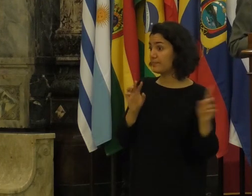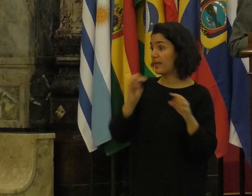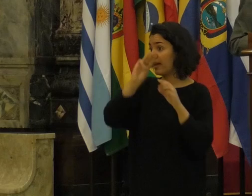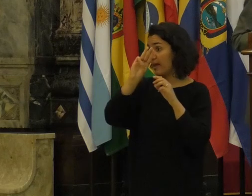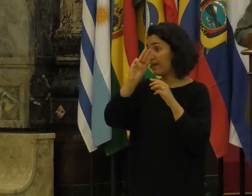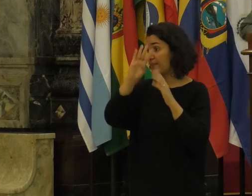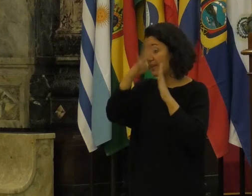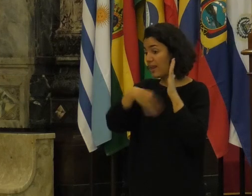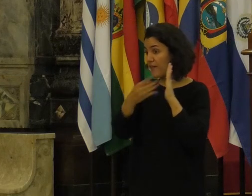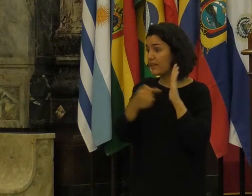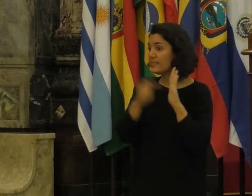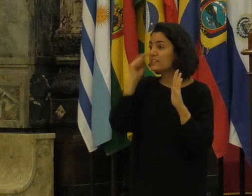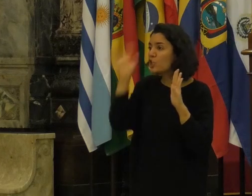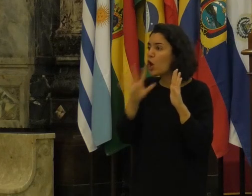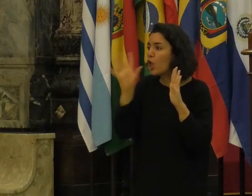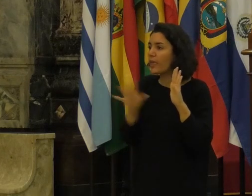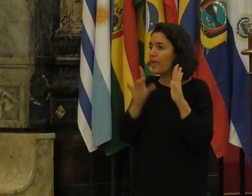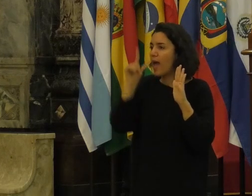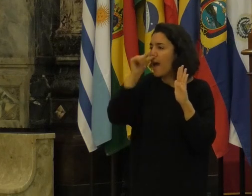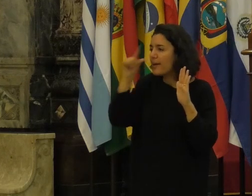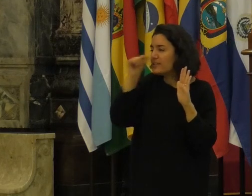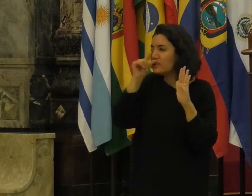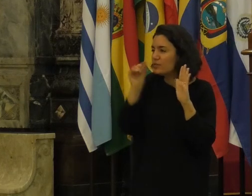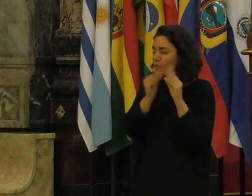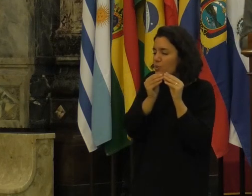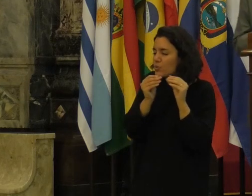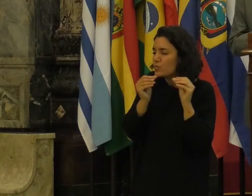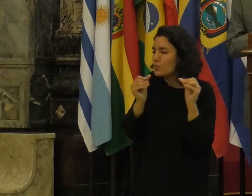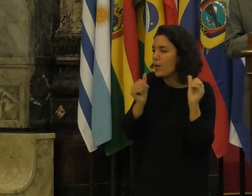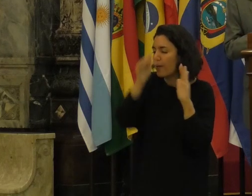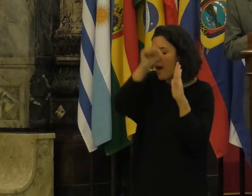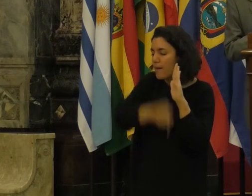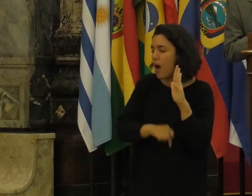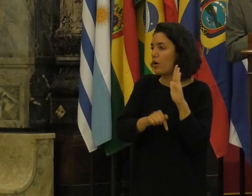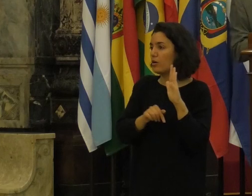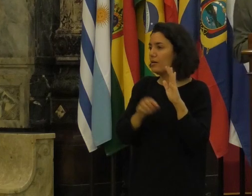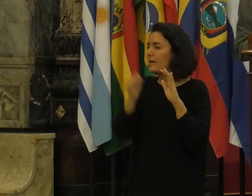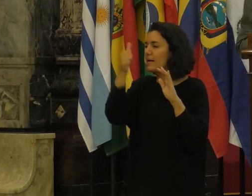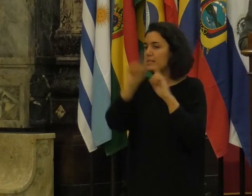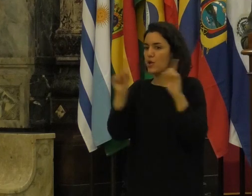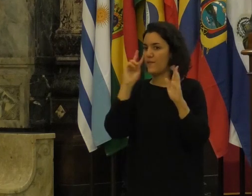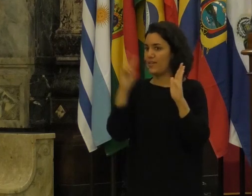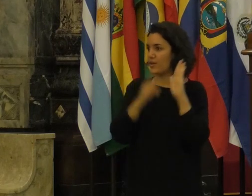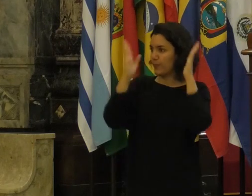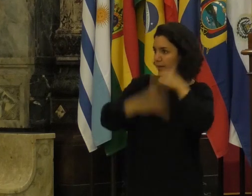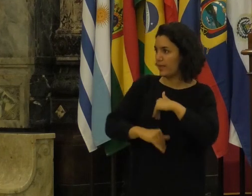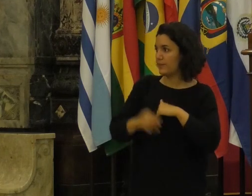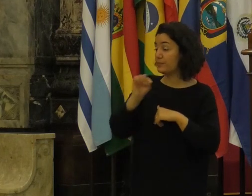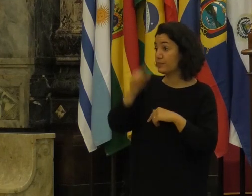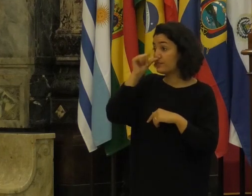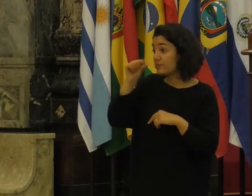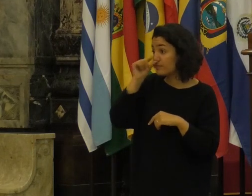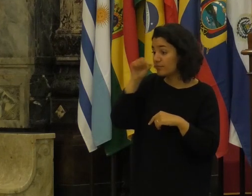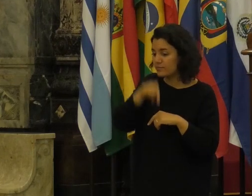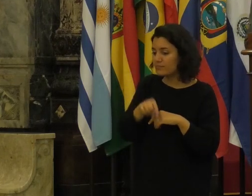está en un amarillito pálido. No se ve la parte más abajo de la transparencia. Ese amarillito pálido es el